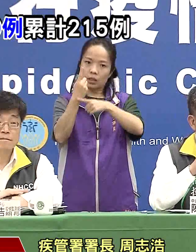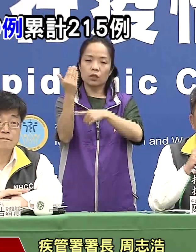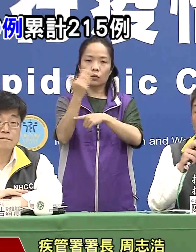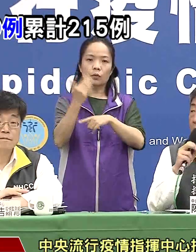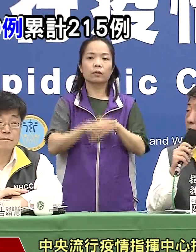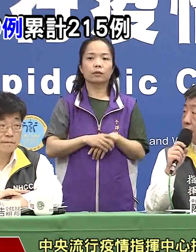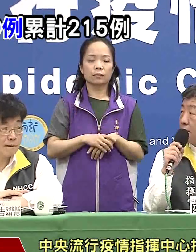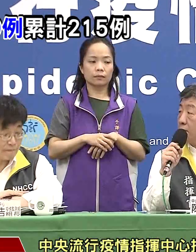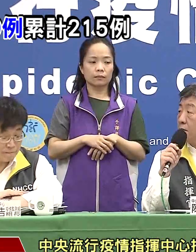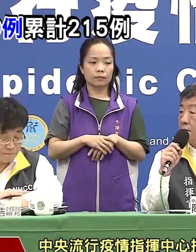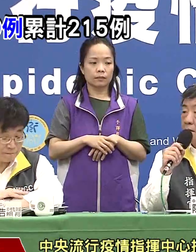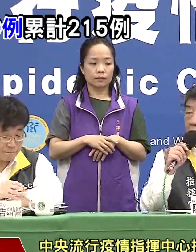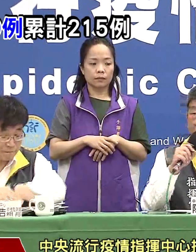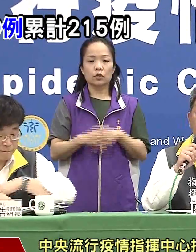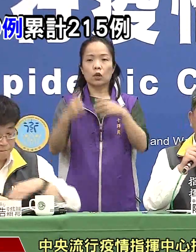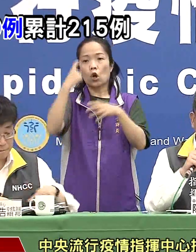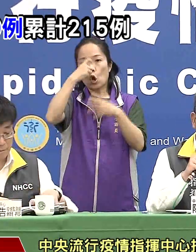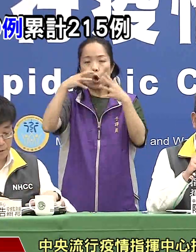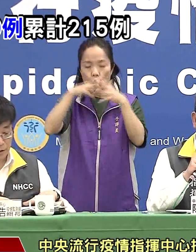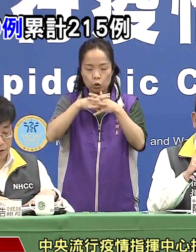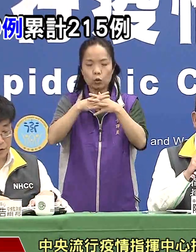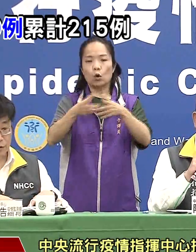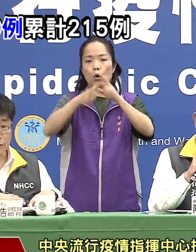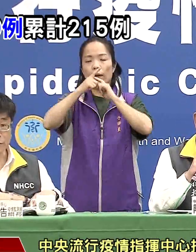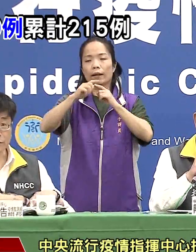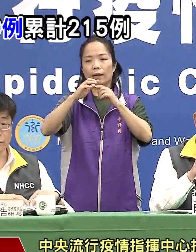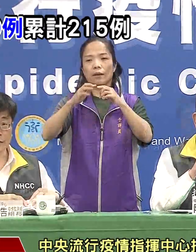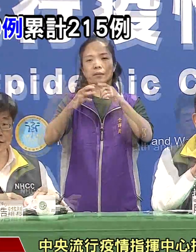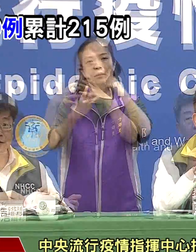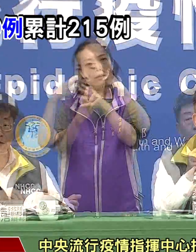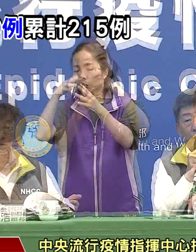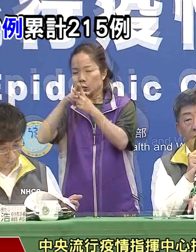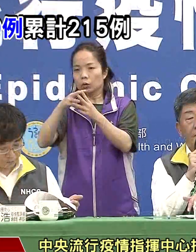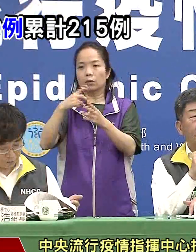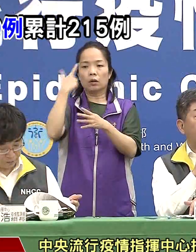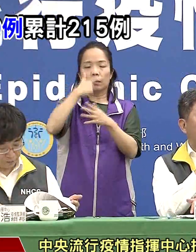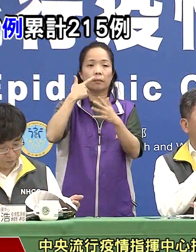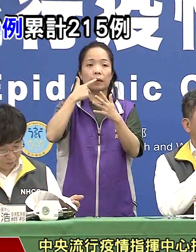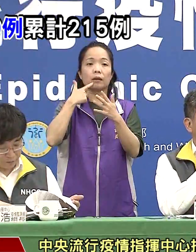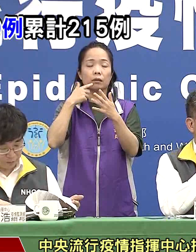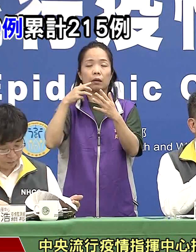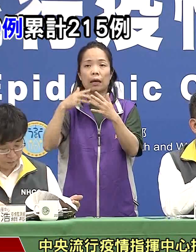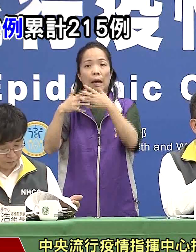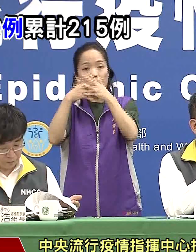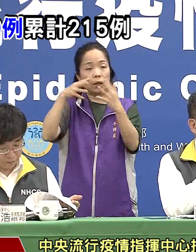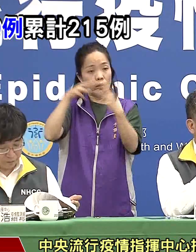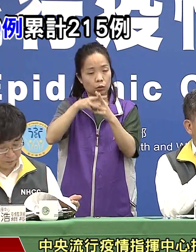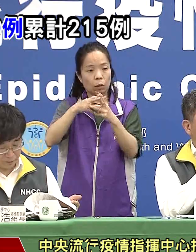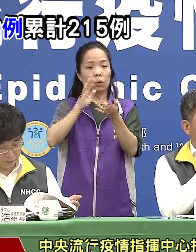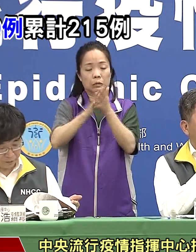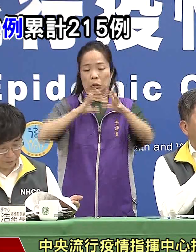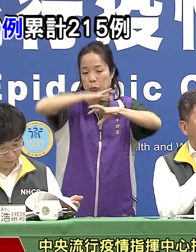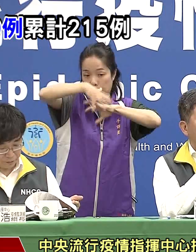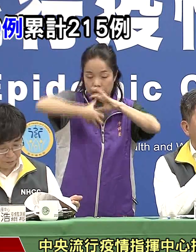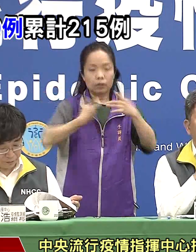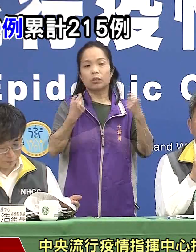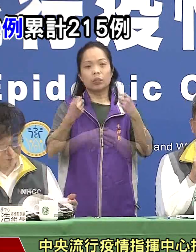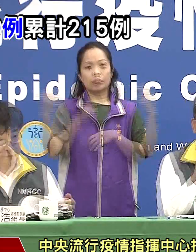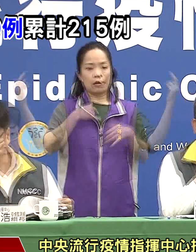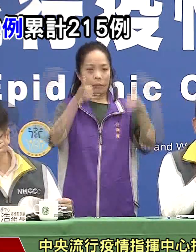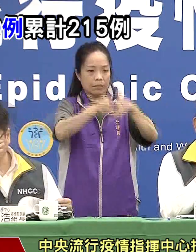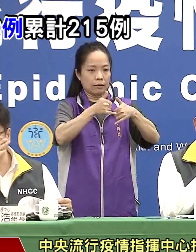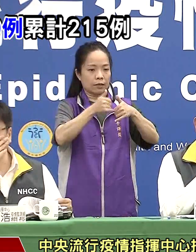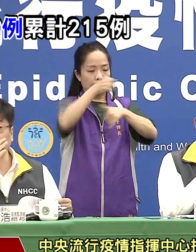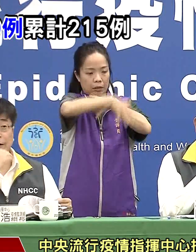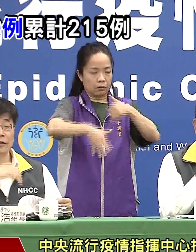从美国跟欧洲州回来的大概都差不多1/3，全世界的我们在那段时间进来大概